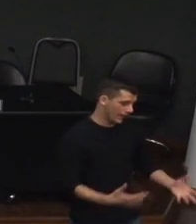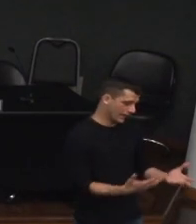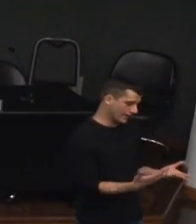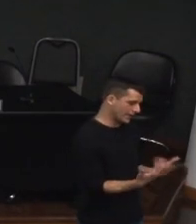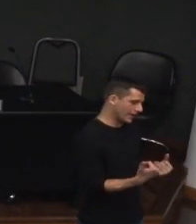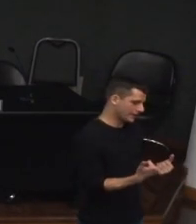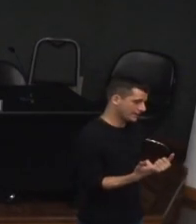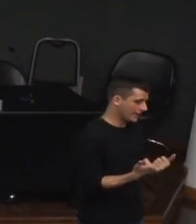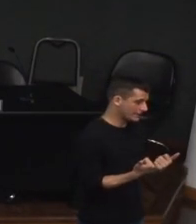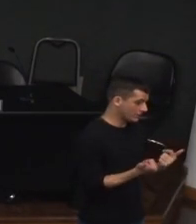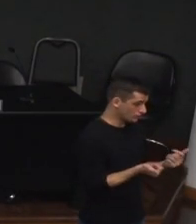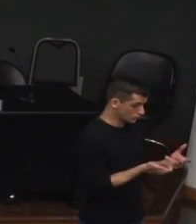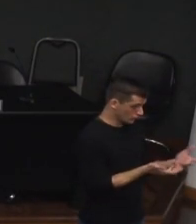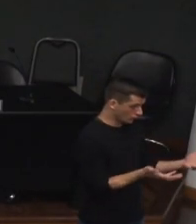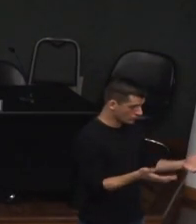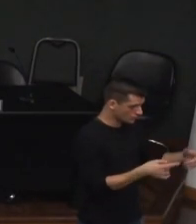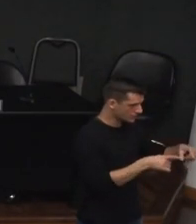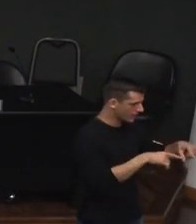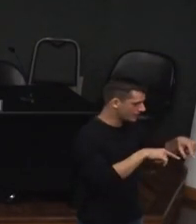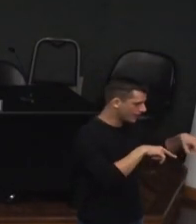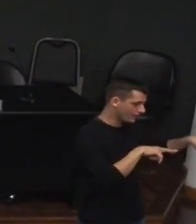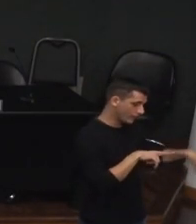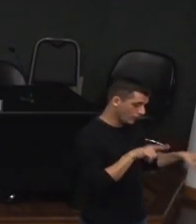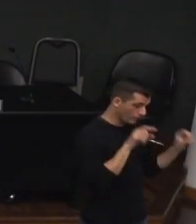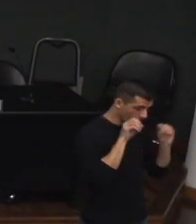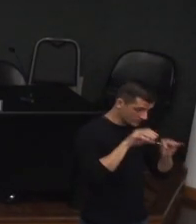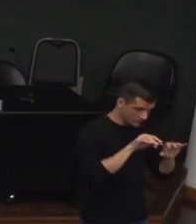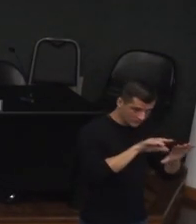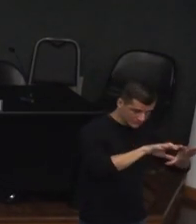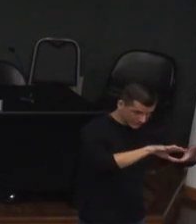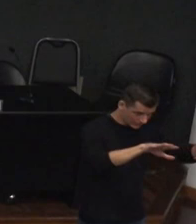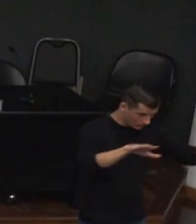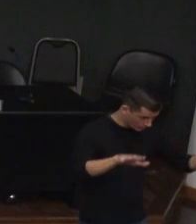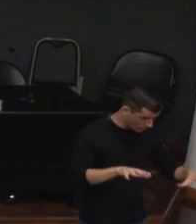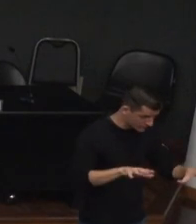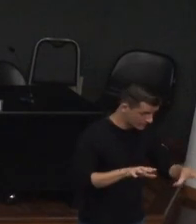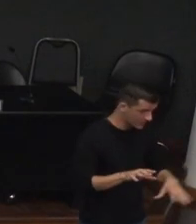Dentro tem o CPF, endereço do deputado e de quem usou a passagem.